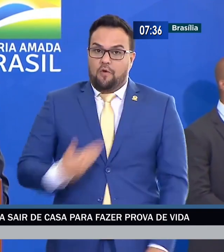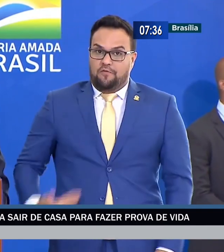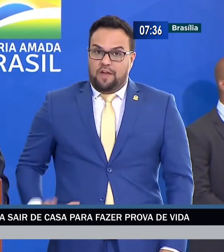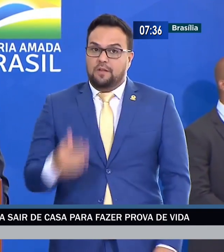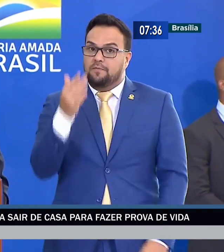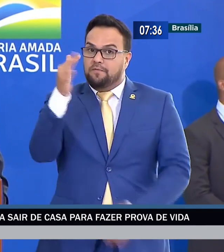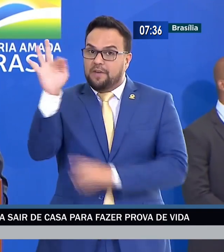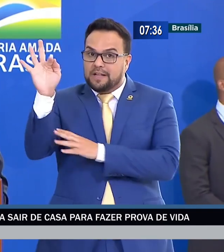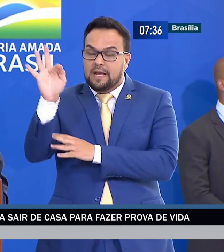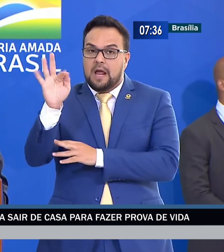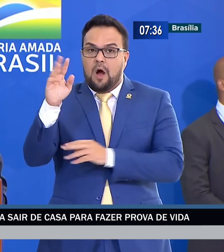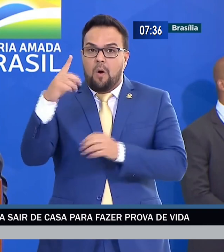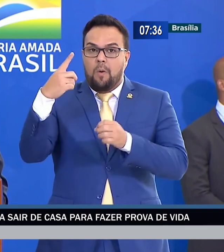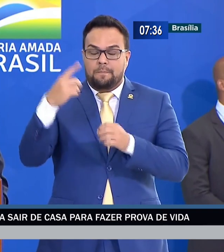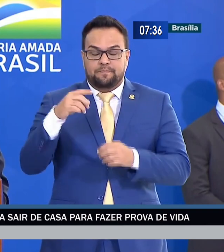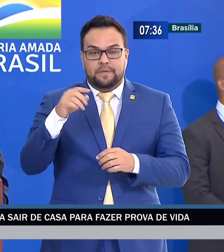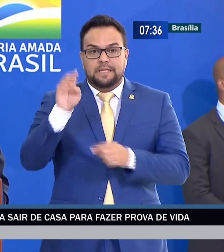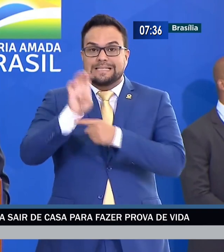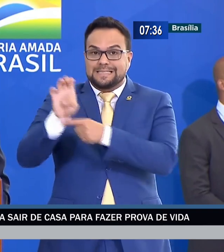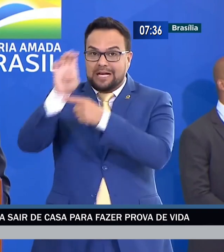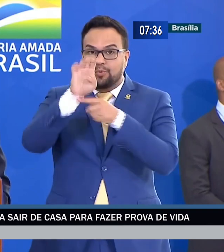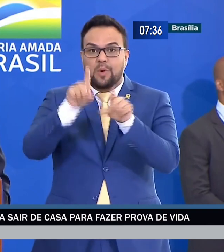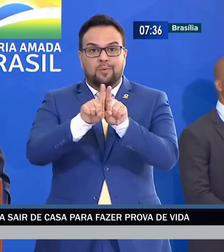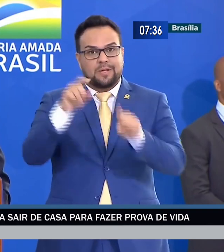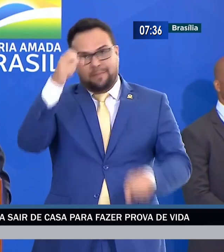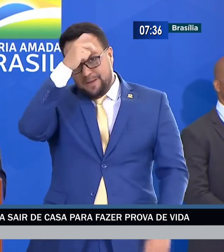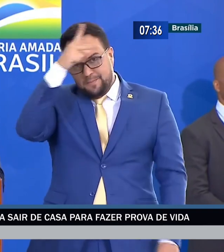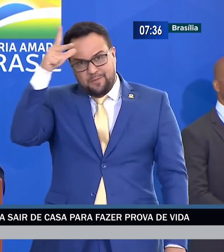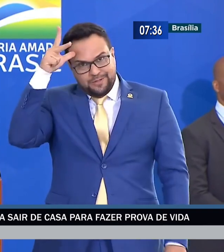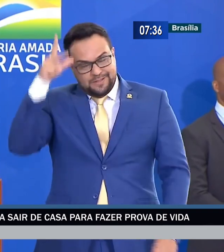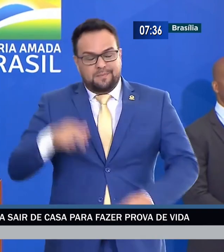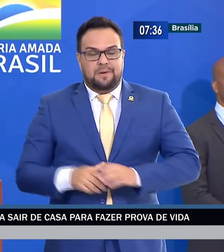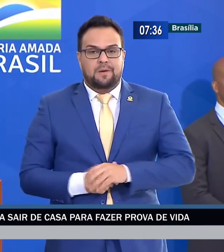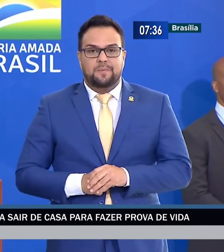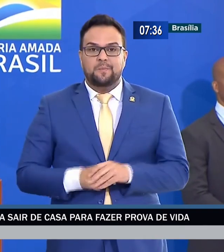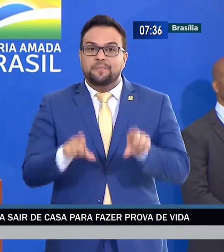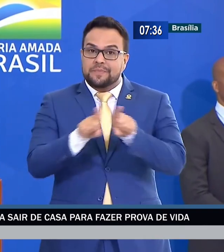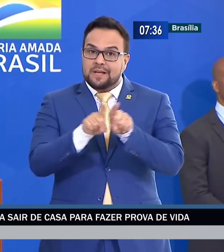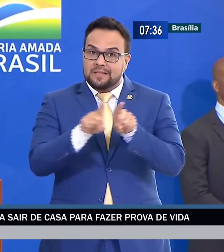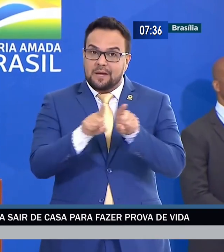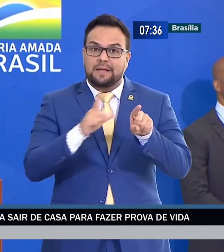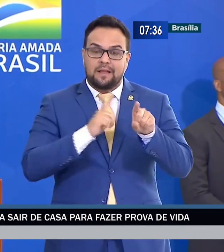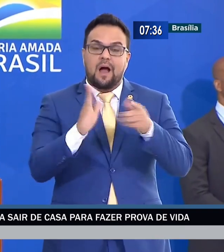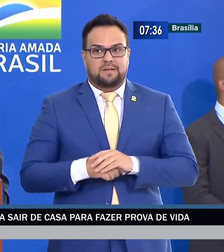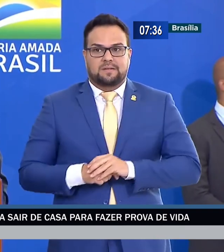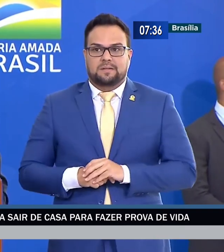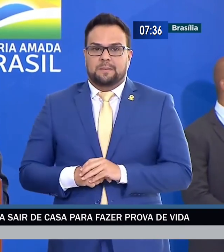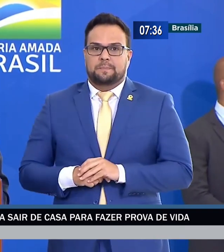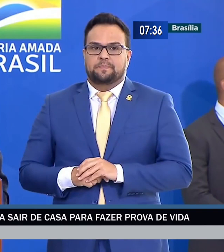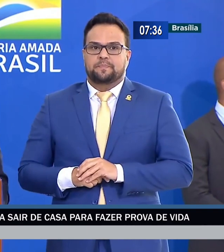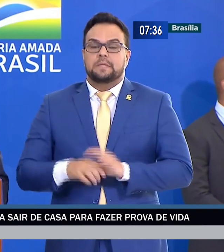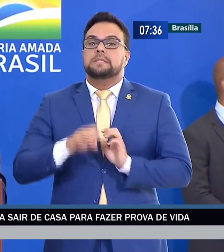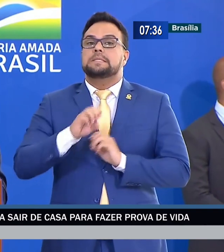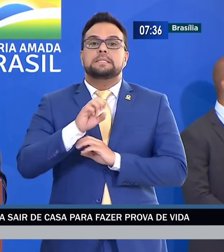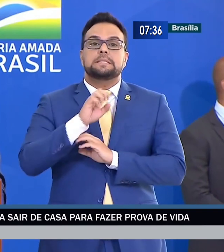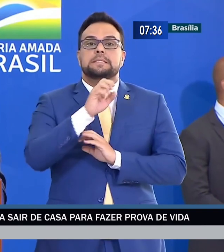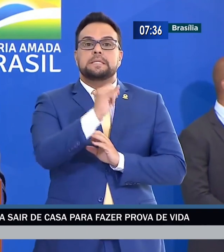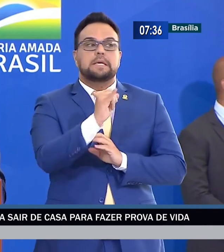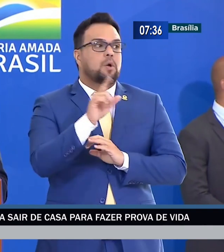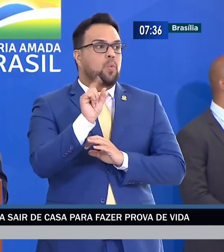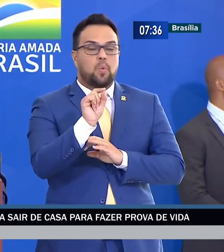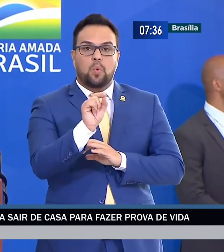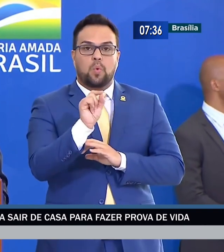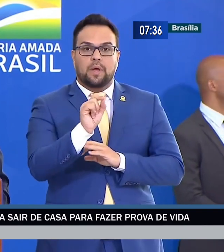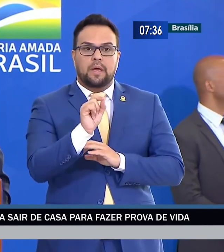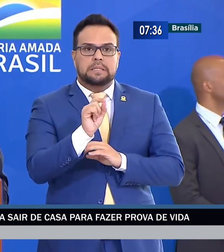governos federais municipais e estaduais e municipais e também de entidades privadas se caso nós